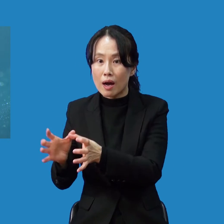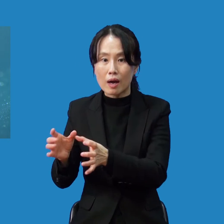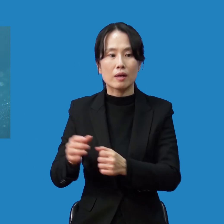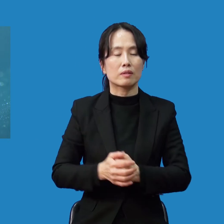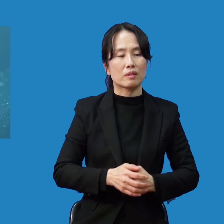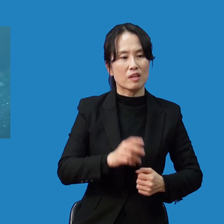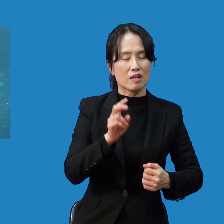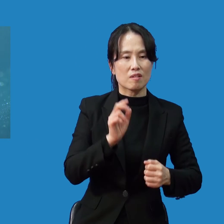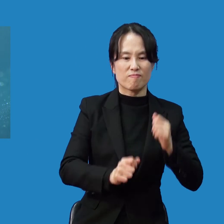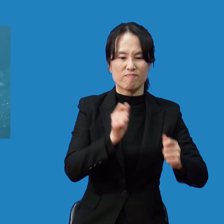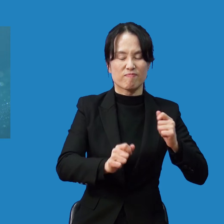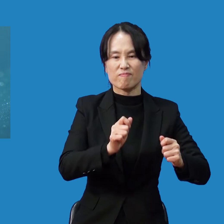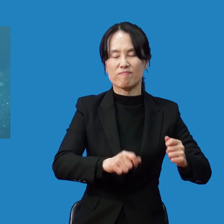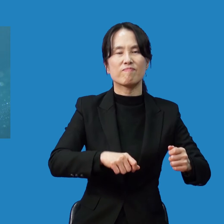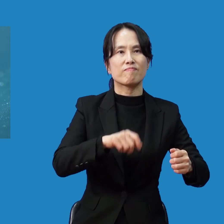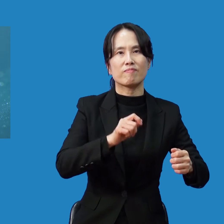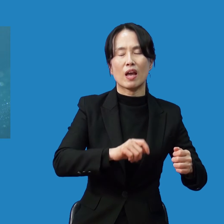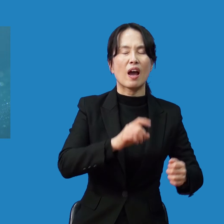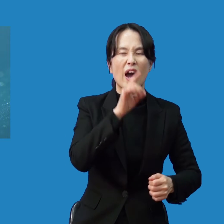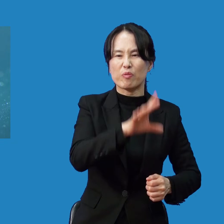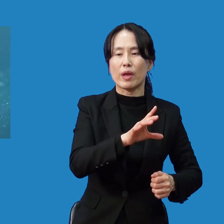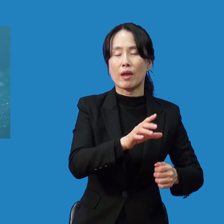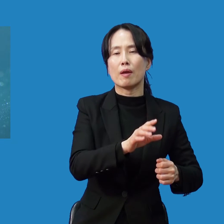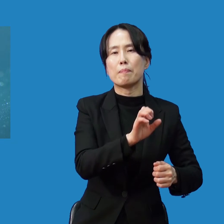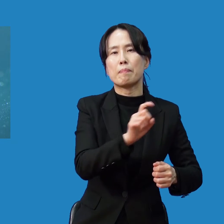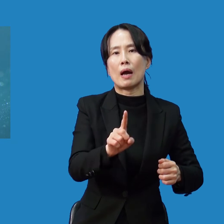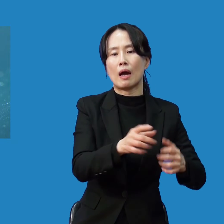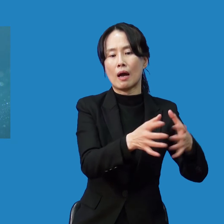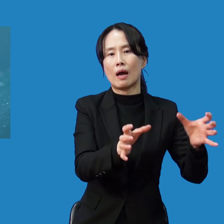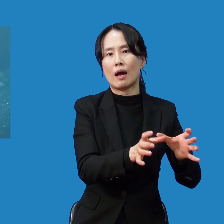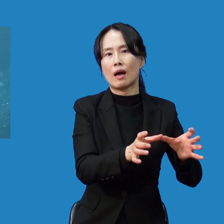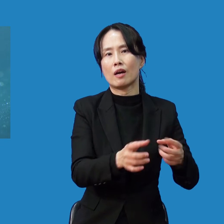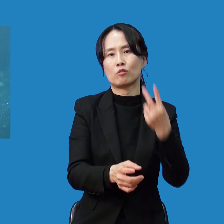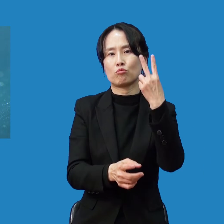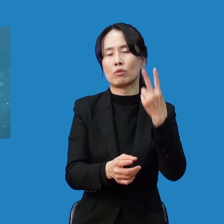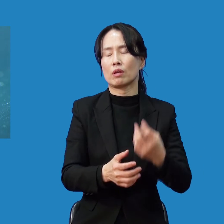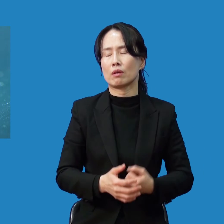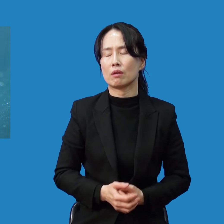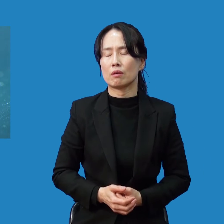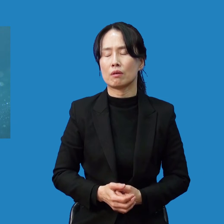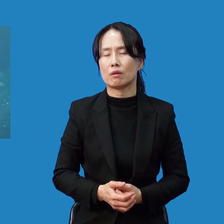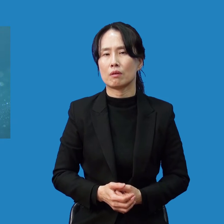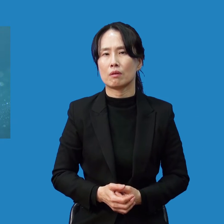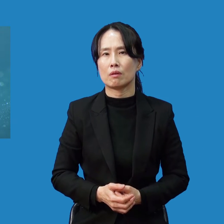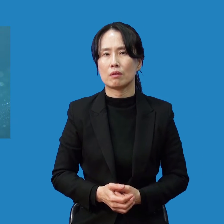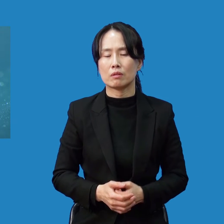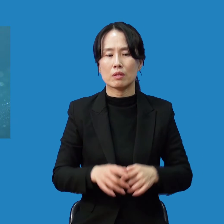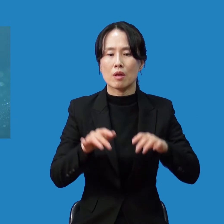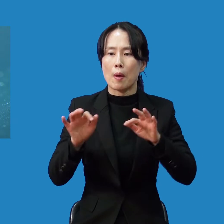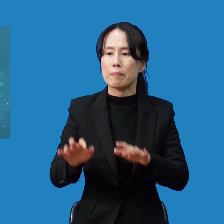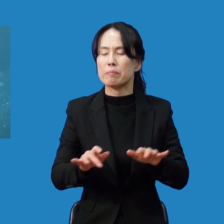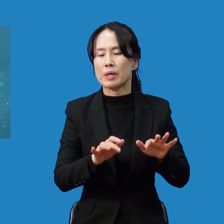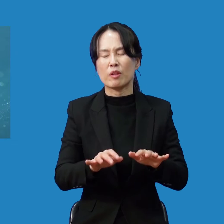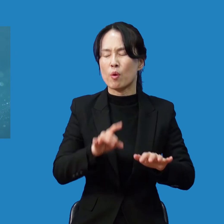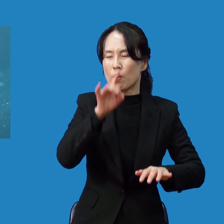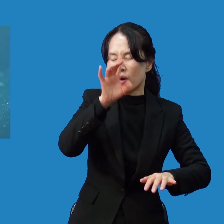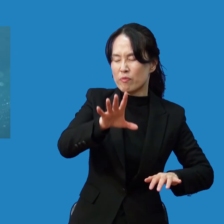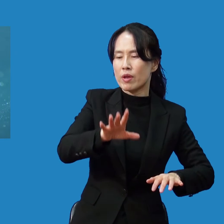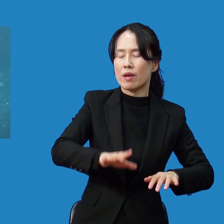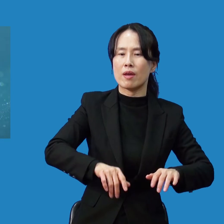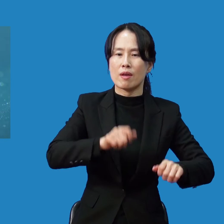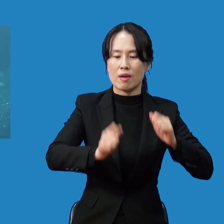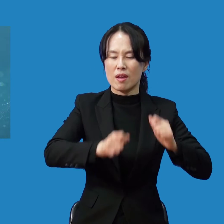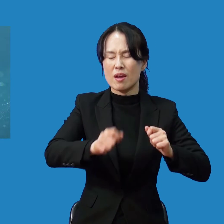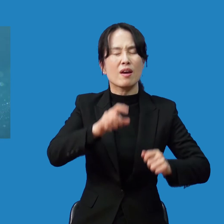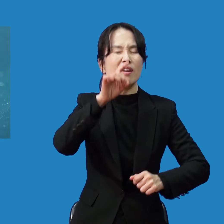예배 드릴 때 모든 악기들 다 사용할 수 있다는 쪽이고, 비악기파는 피아노든 올겐이든 예배